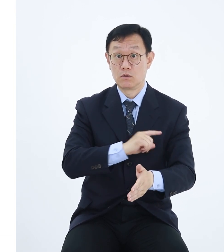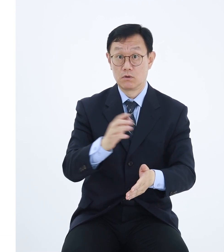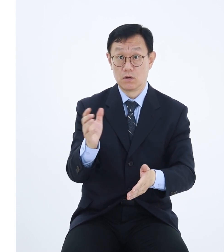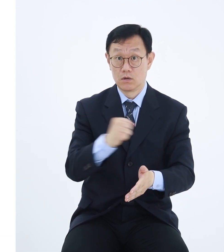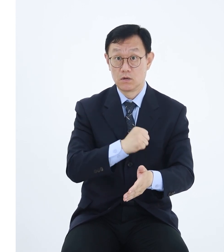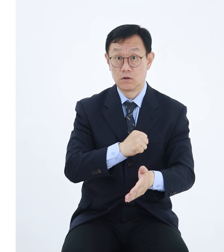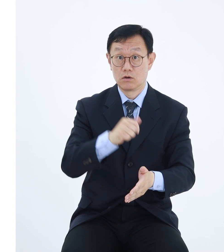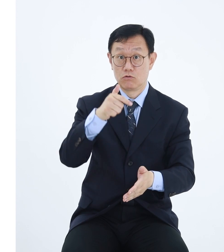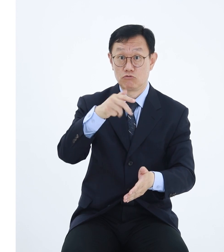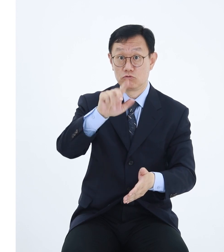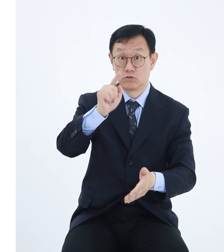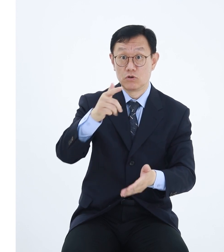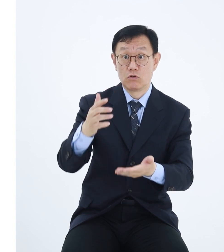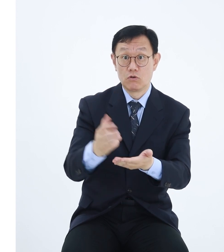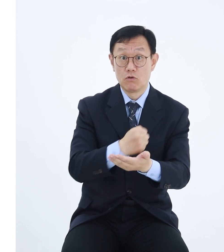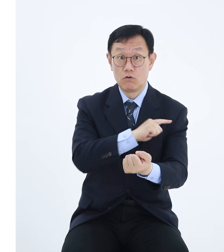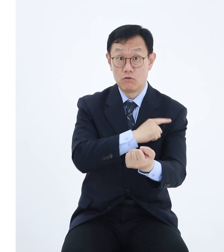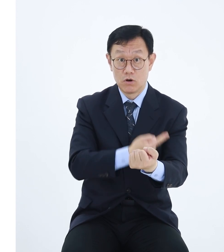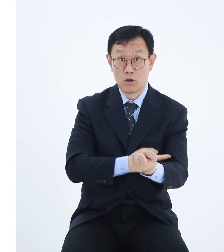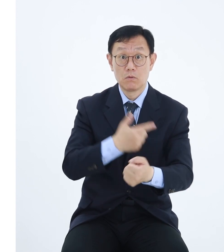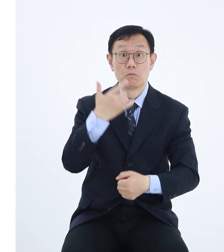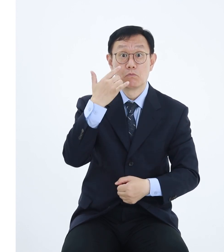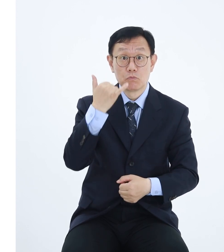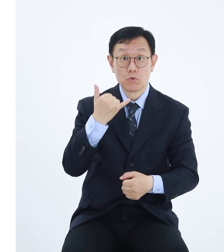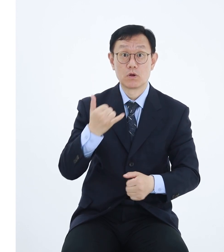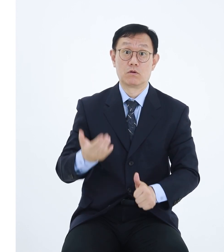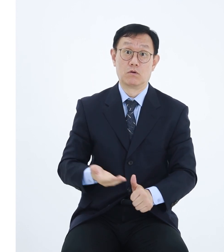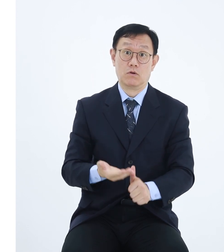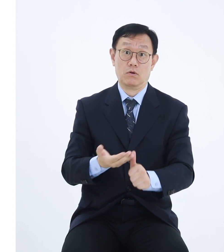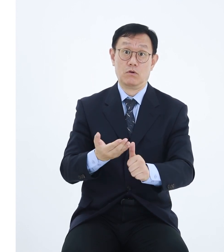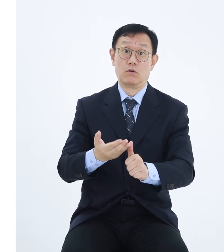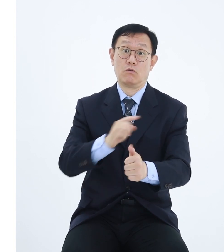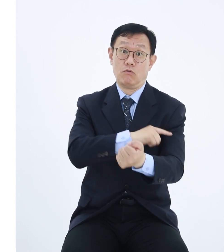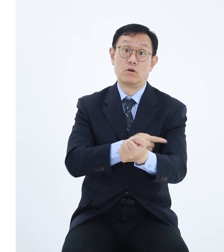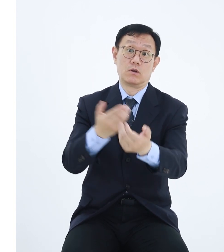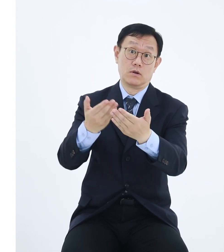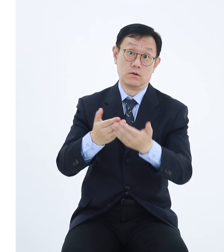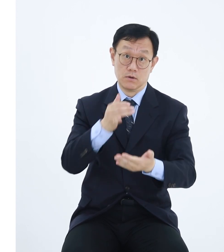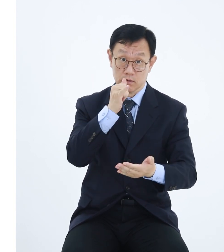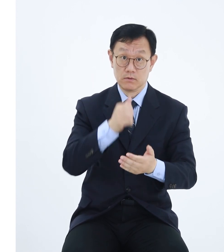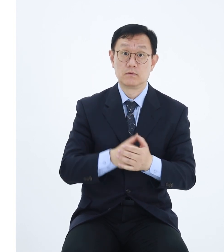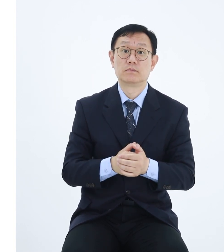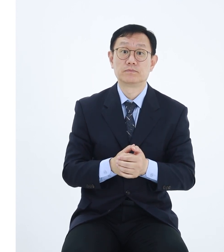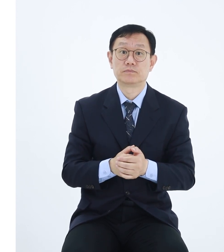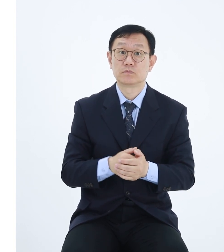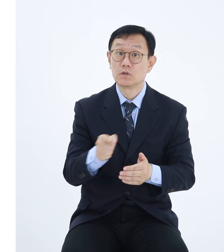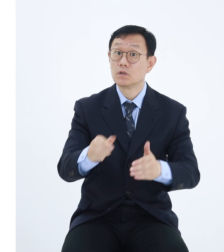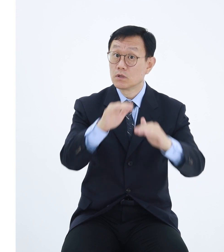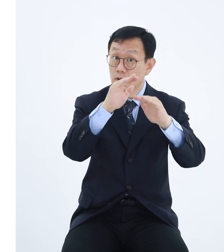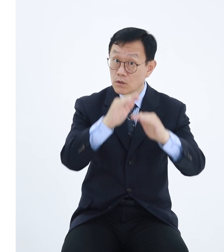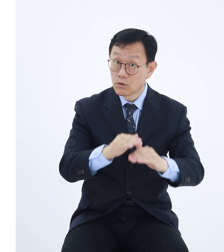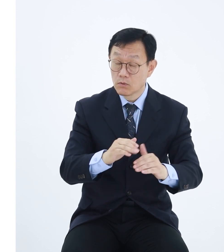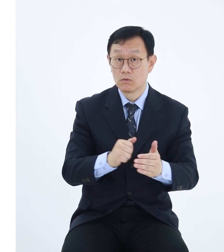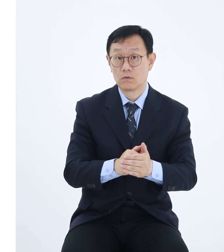국적을 취득할 권리 및 부모에 의하여 양육될 권리를 갖는다 이 조항은 2주나